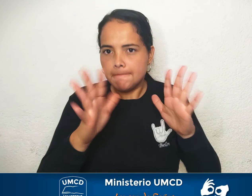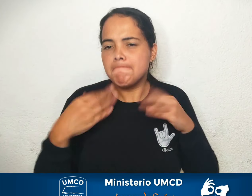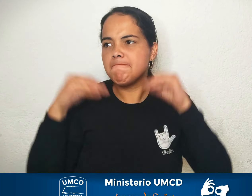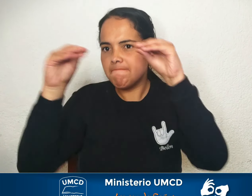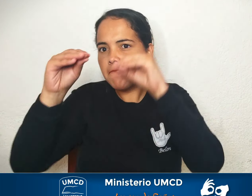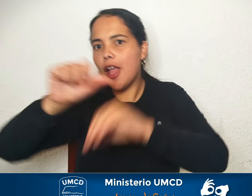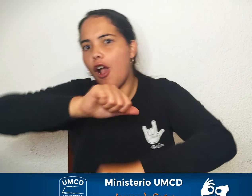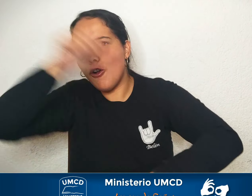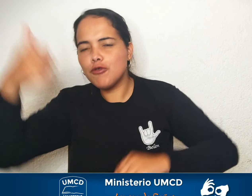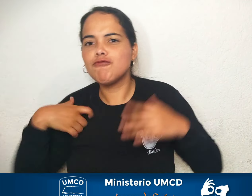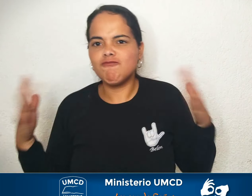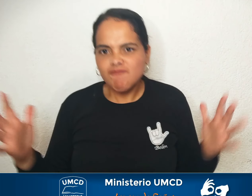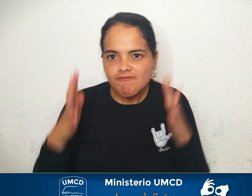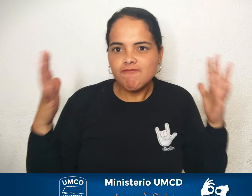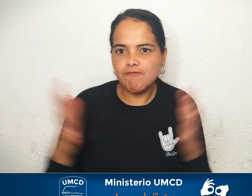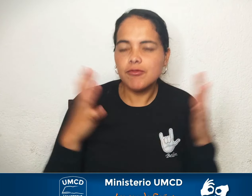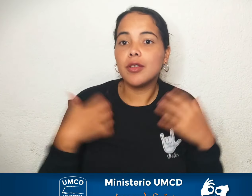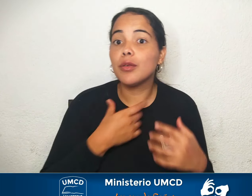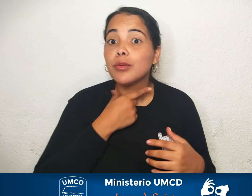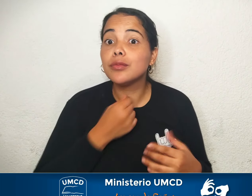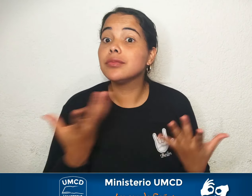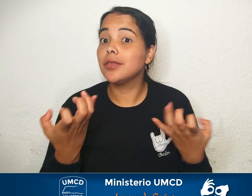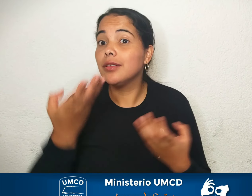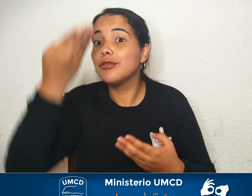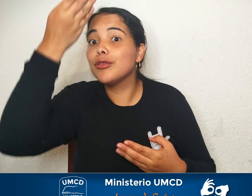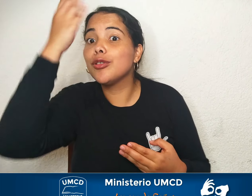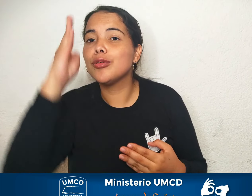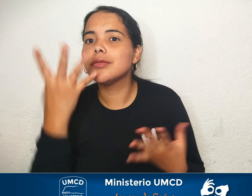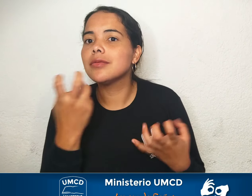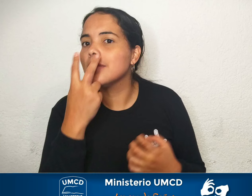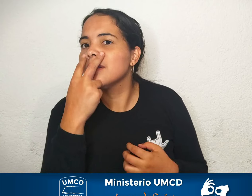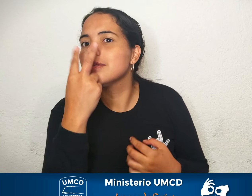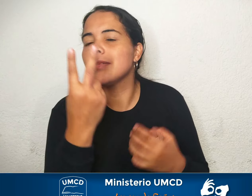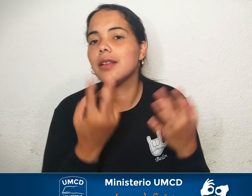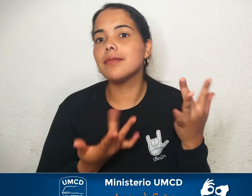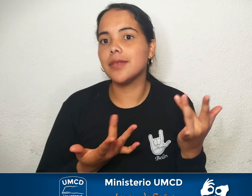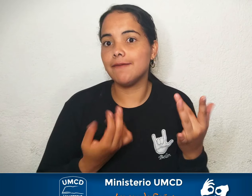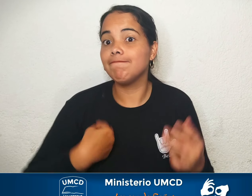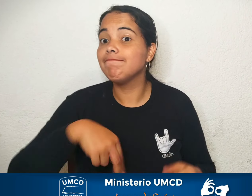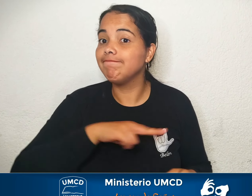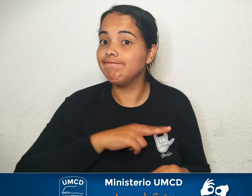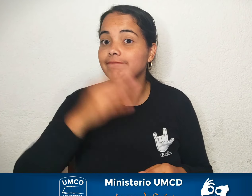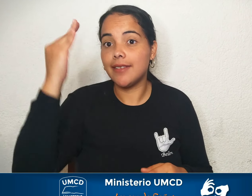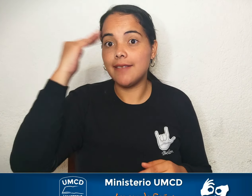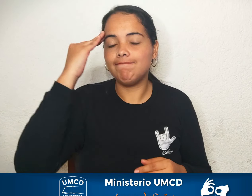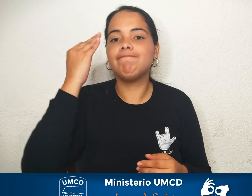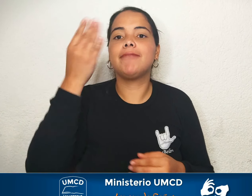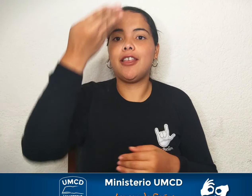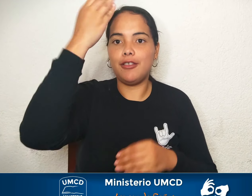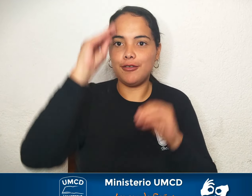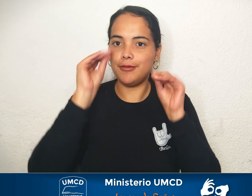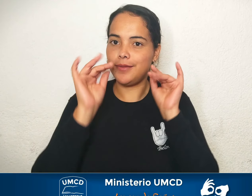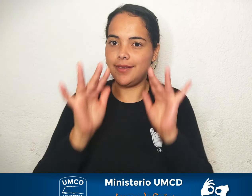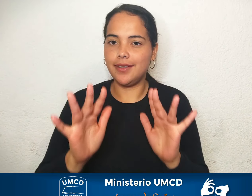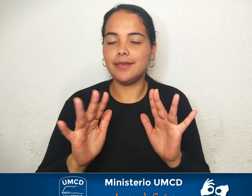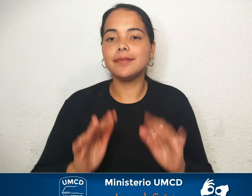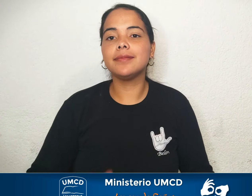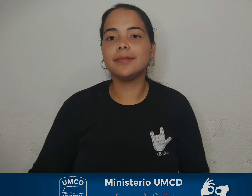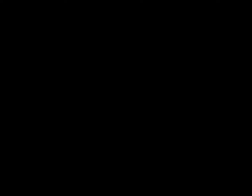participación en la obra que Dios está haciendo alrededor de nuestros hermanos en la iglesia. Que Dios nos ayude.